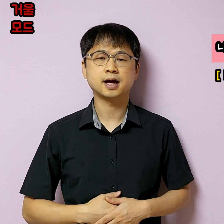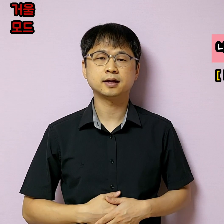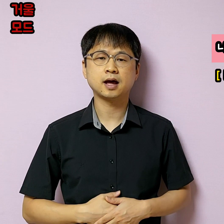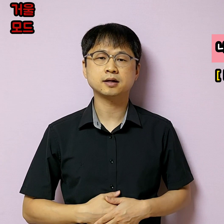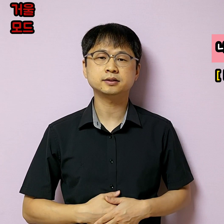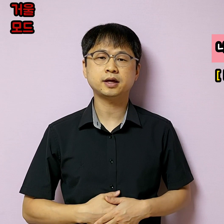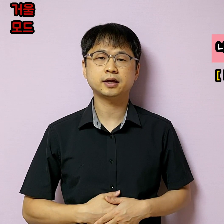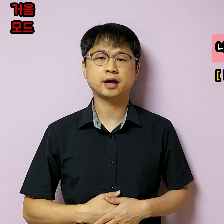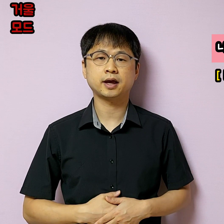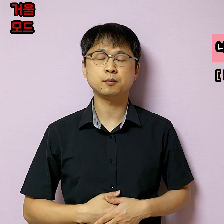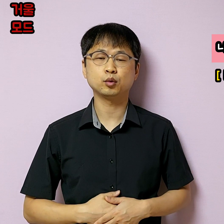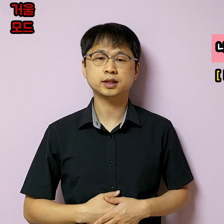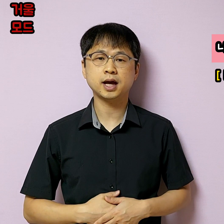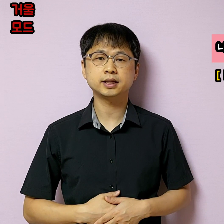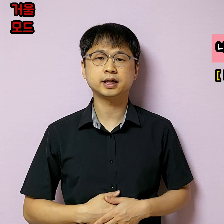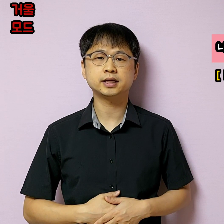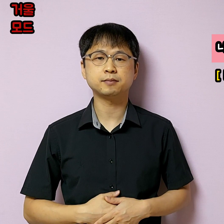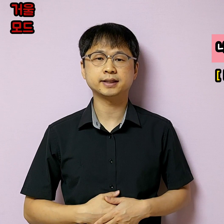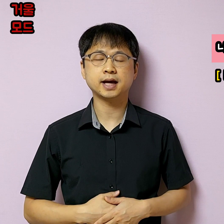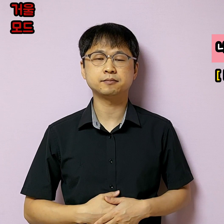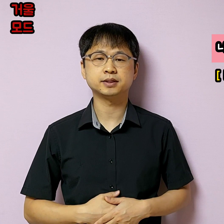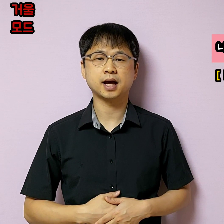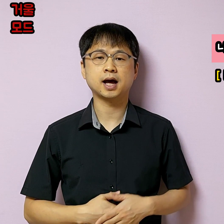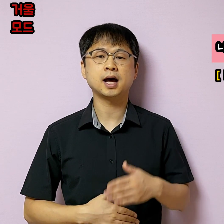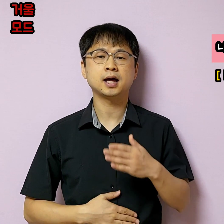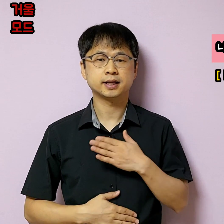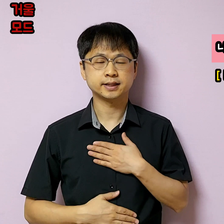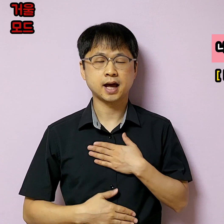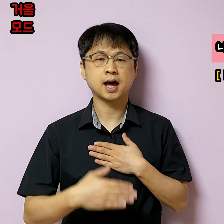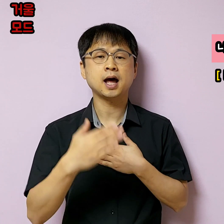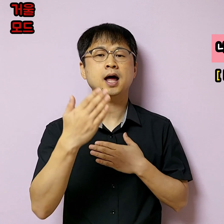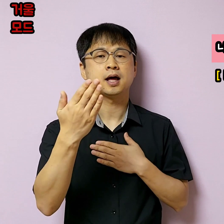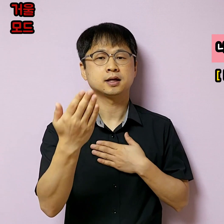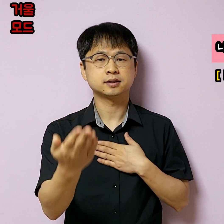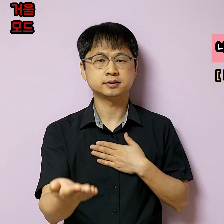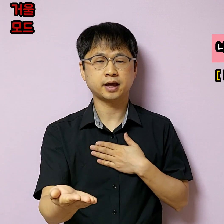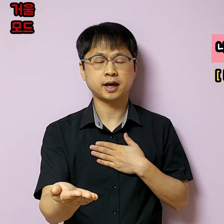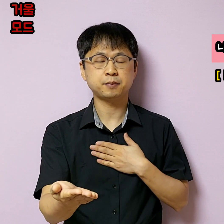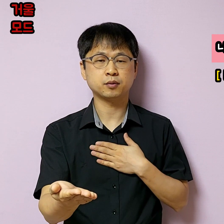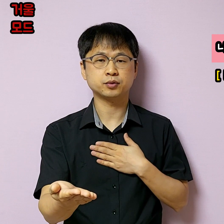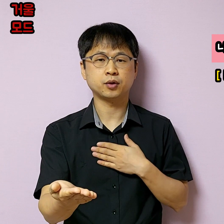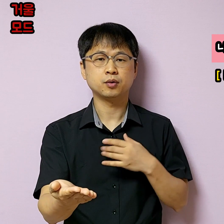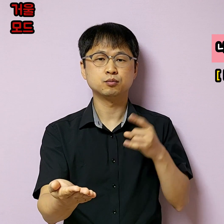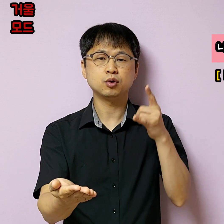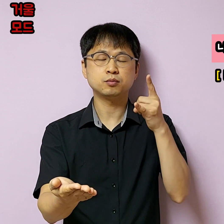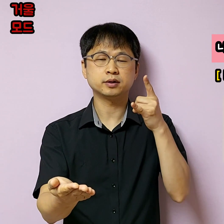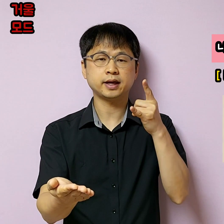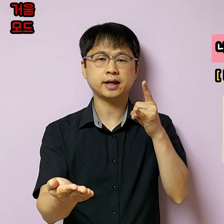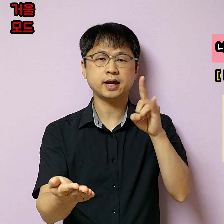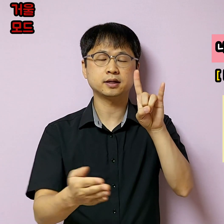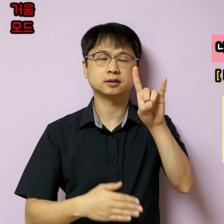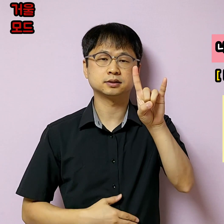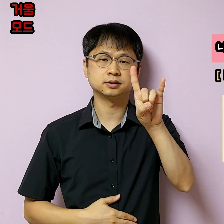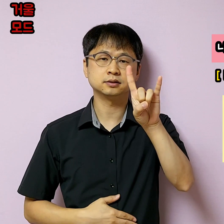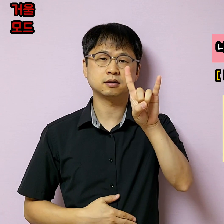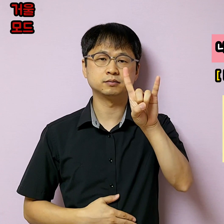가사 나 그대에게 못다한 얘기 많아입니다. 나 그대 배웠고요. 무엇에게 하는 것은